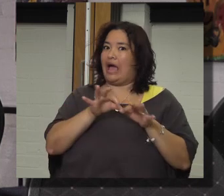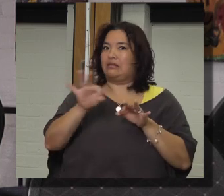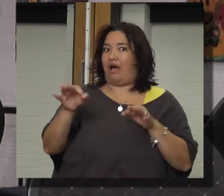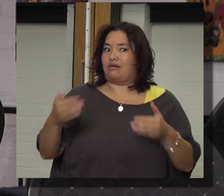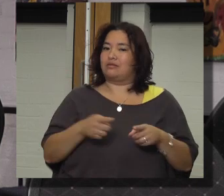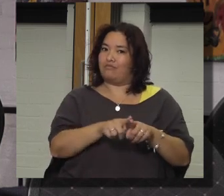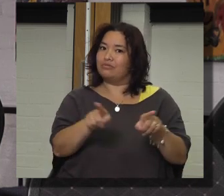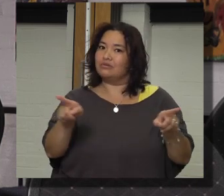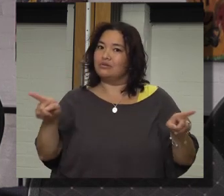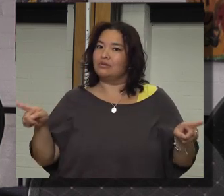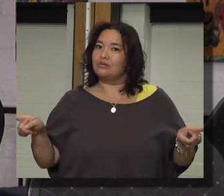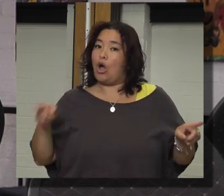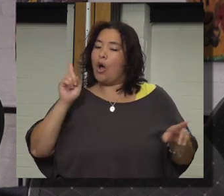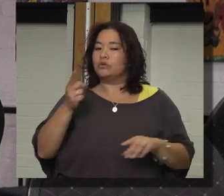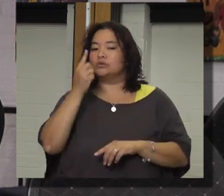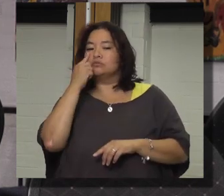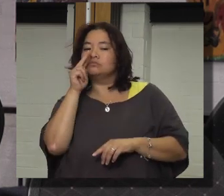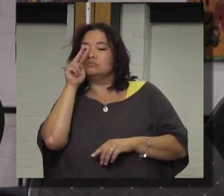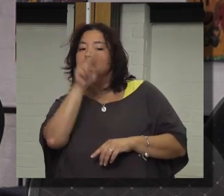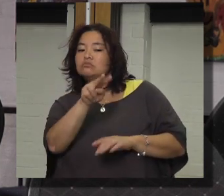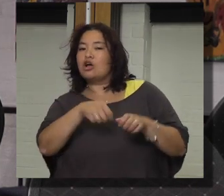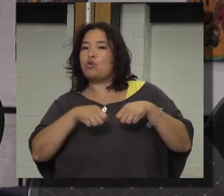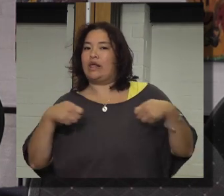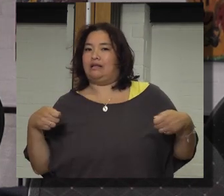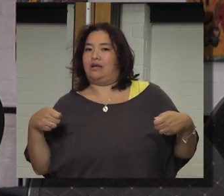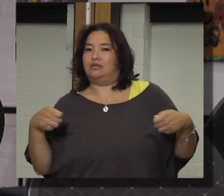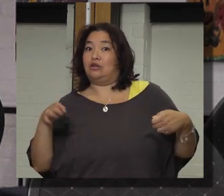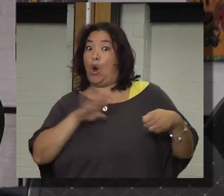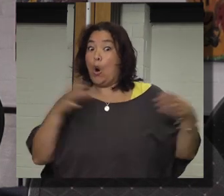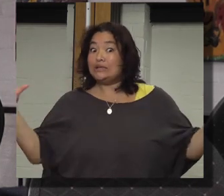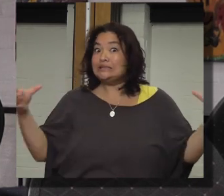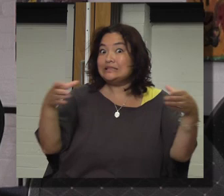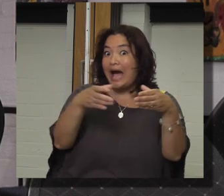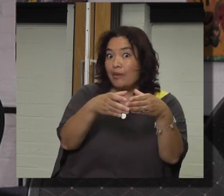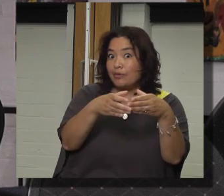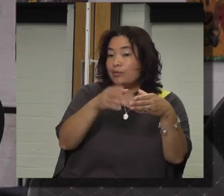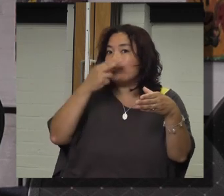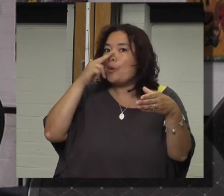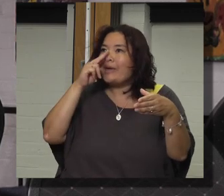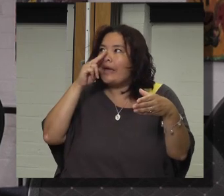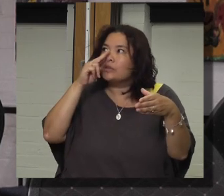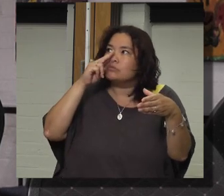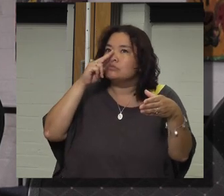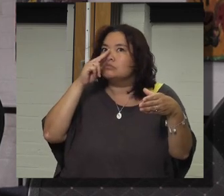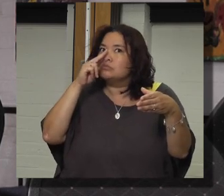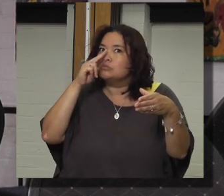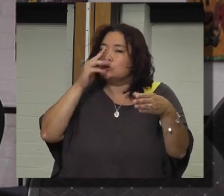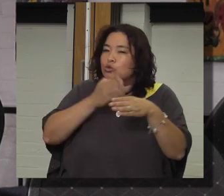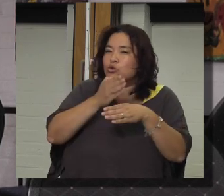belangrijke taak ligt om oog te houden op de kwaliteit en ook samen